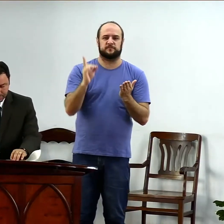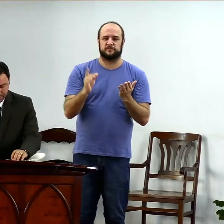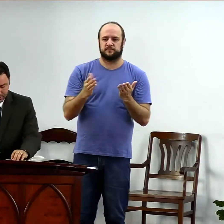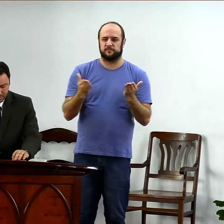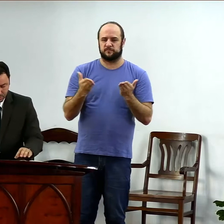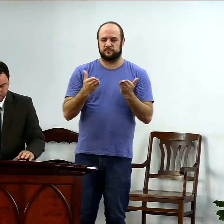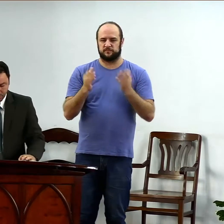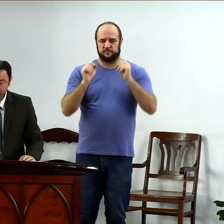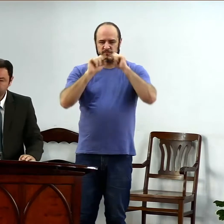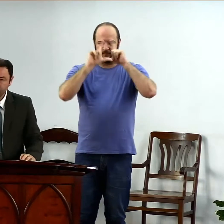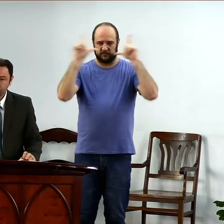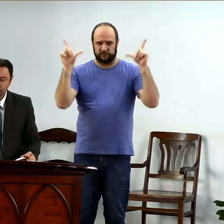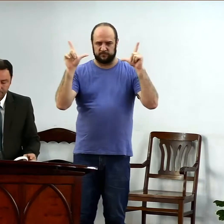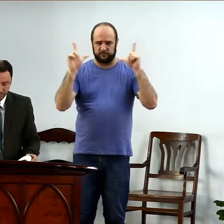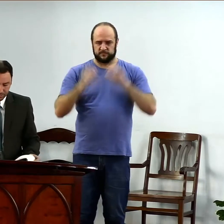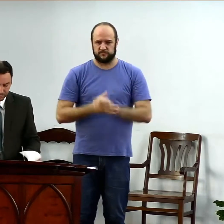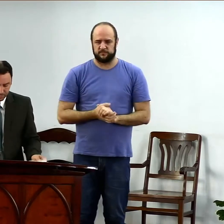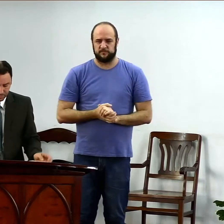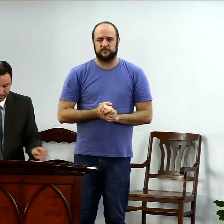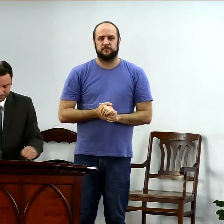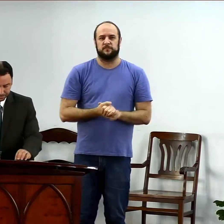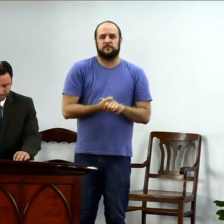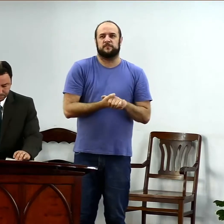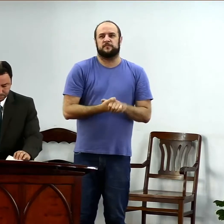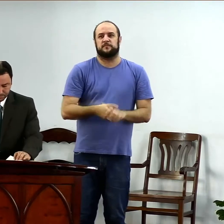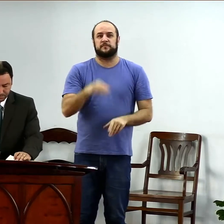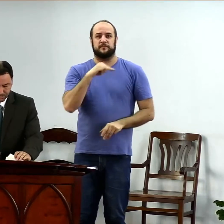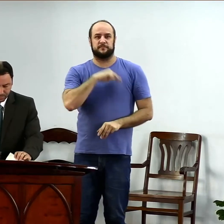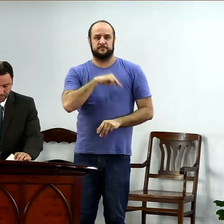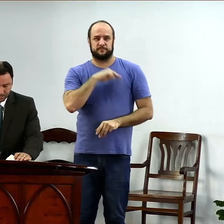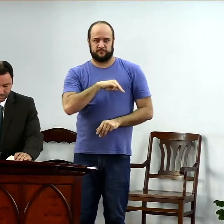momento. Se encontra no Evangelho de Mateus,